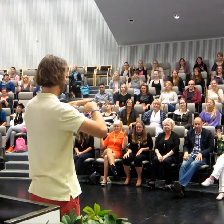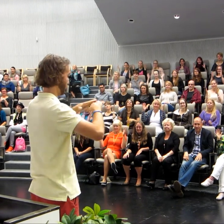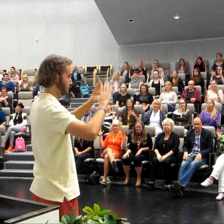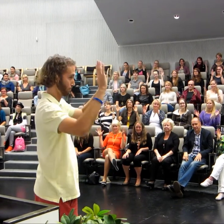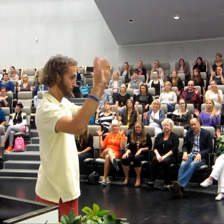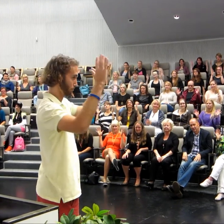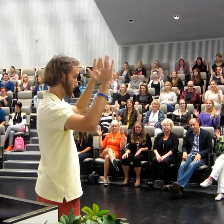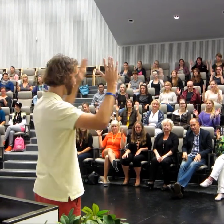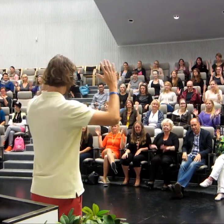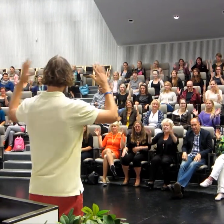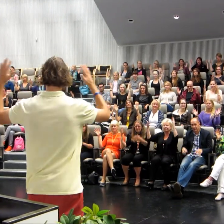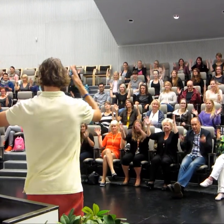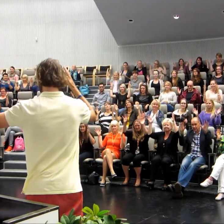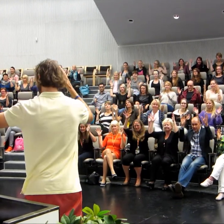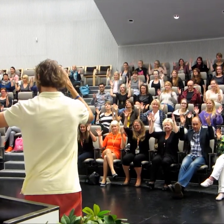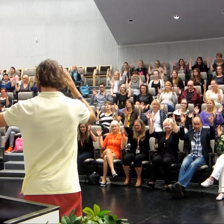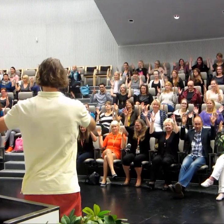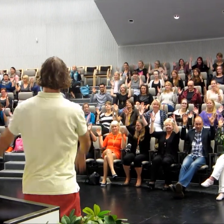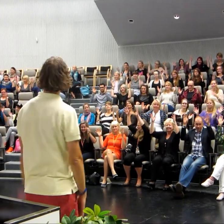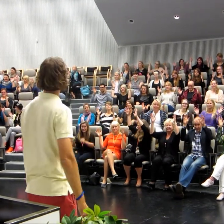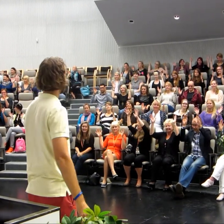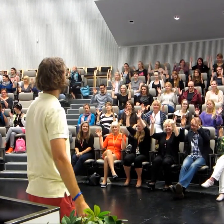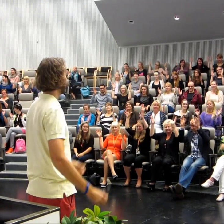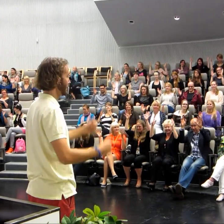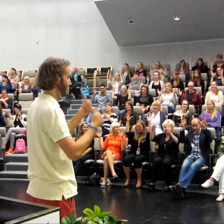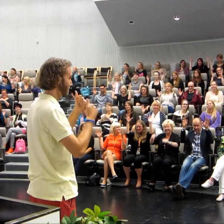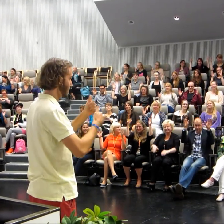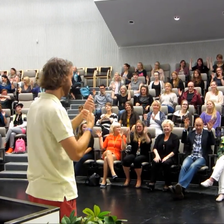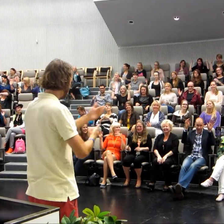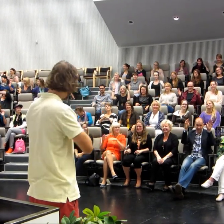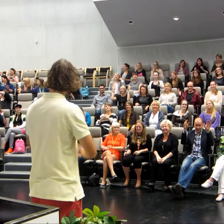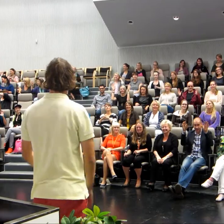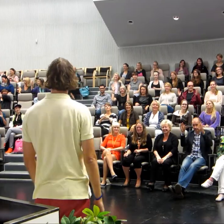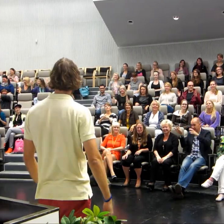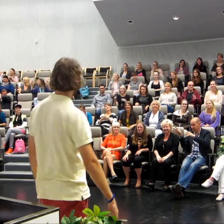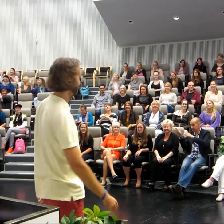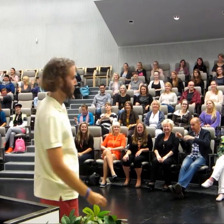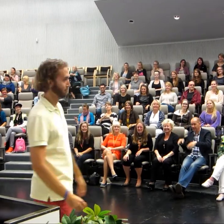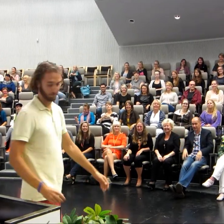kulttuurissa on taputetaan näin. Joo, kiitos paljon.